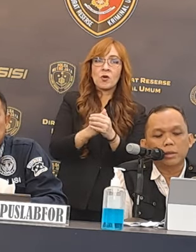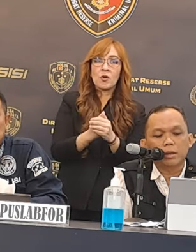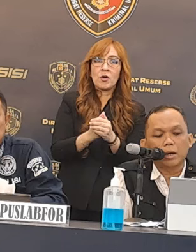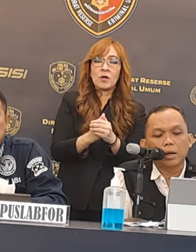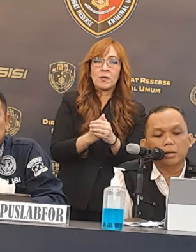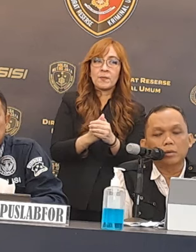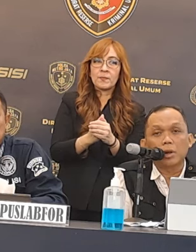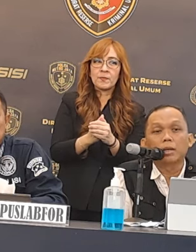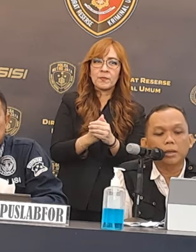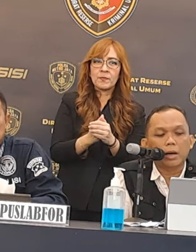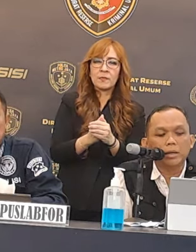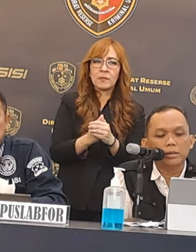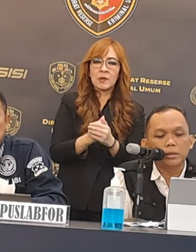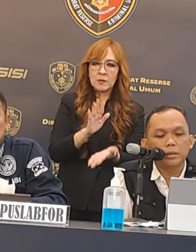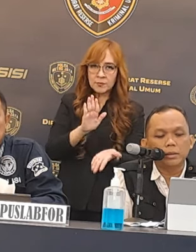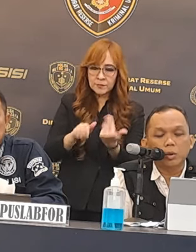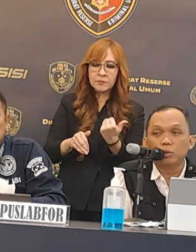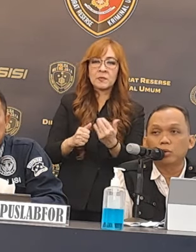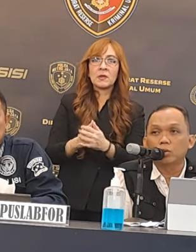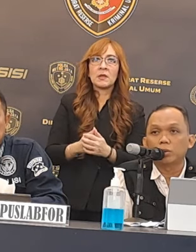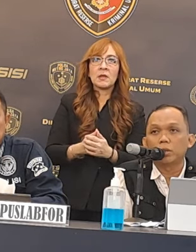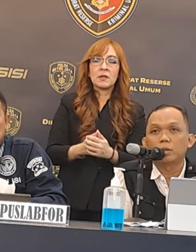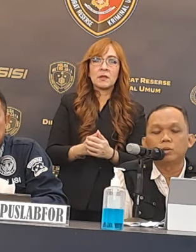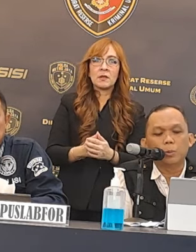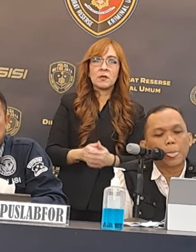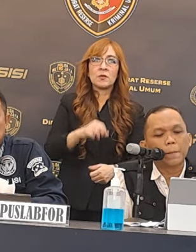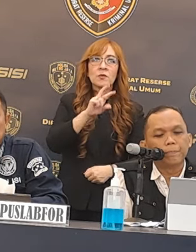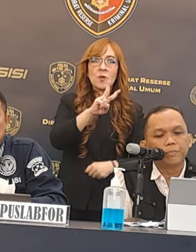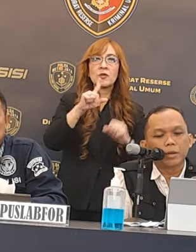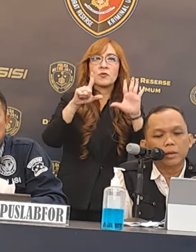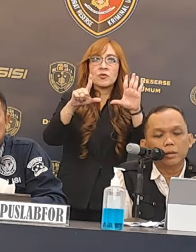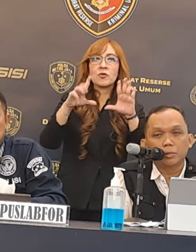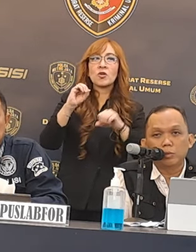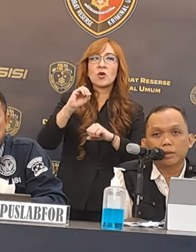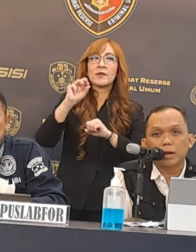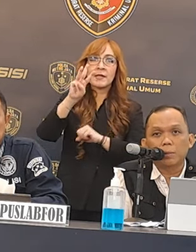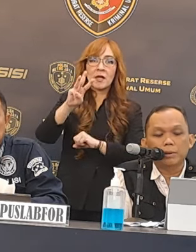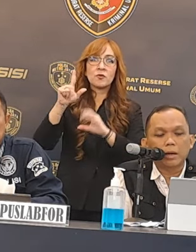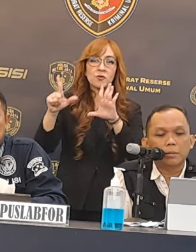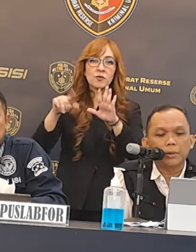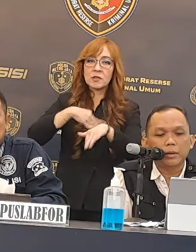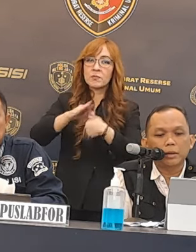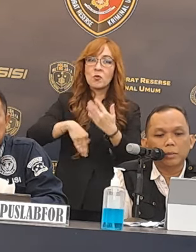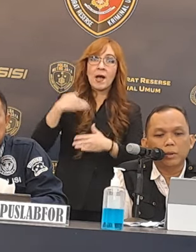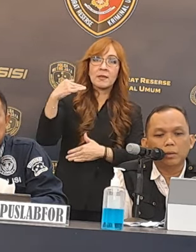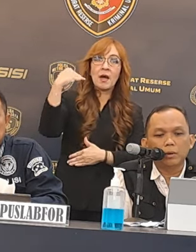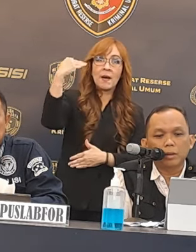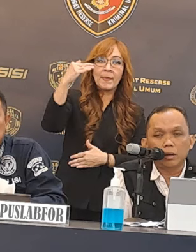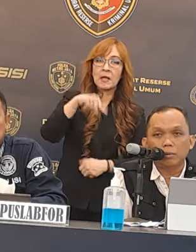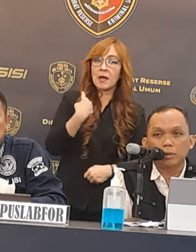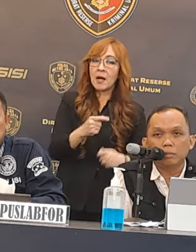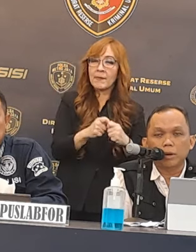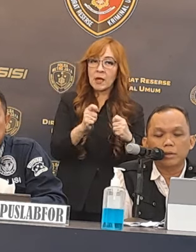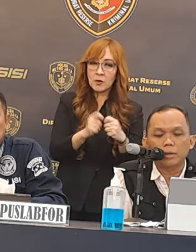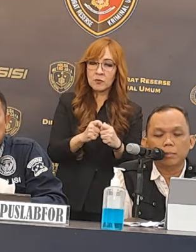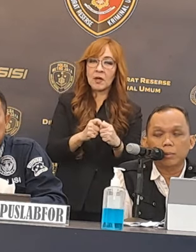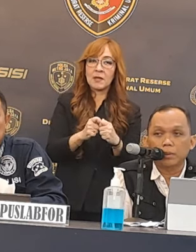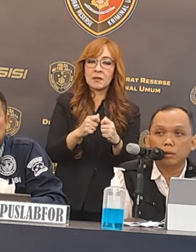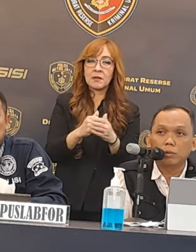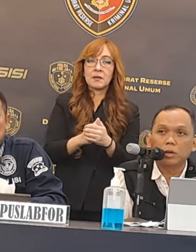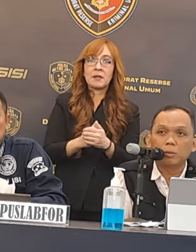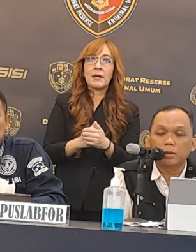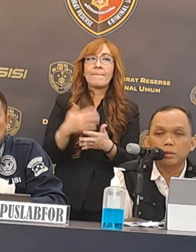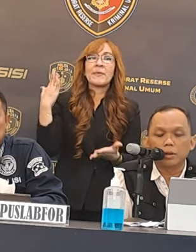dan ISO SN, ulangi, ISC 27037. Jadi semua tahapan-tahapan yang kami lakukan di laboratorium forensik